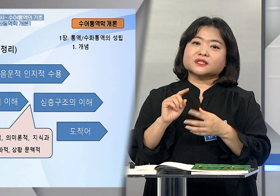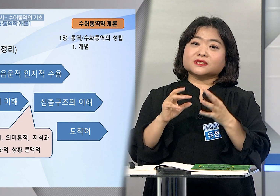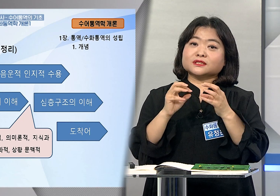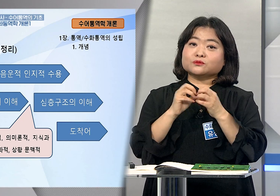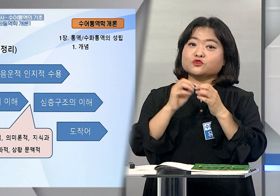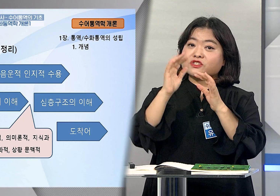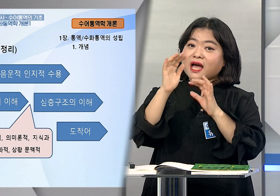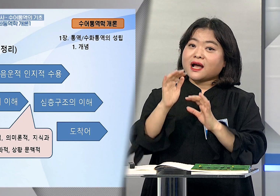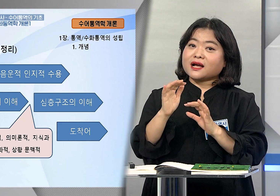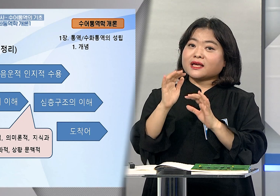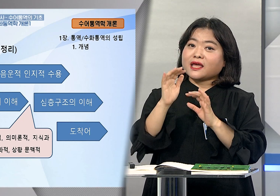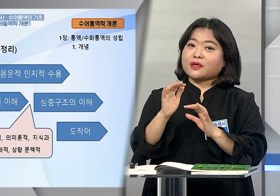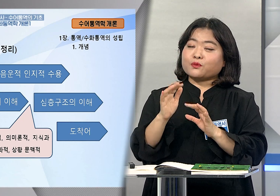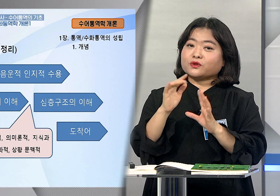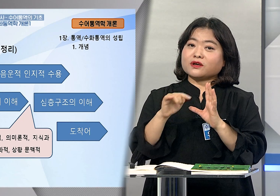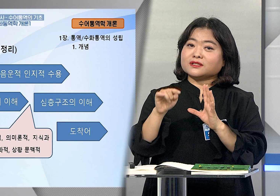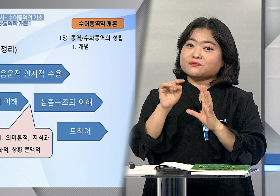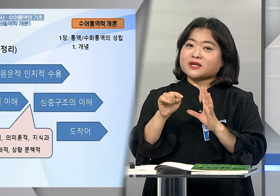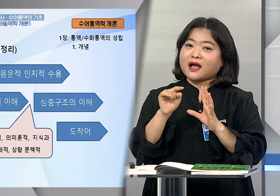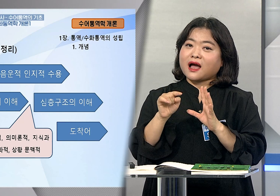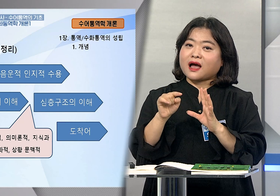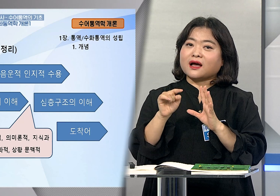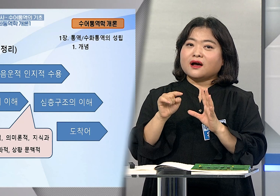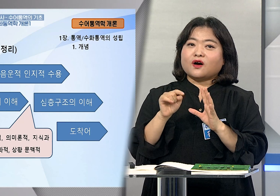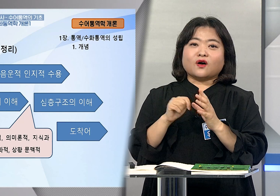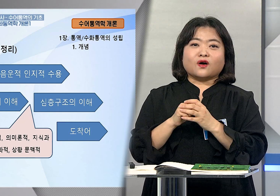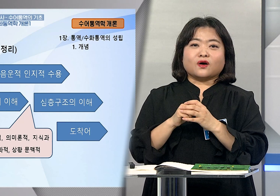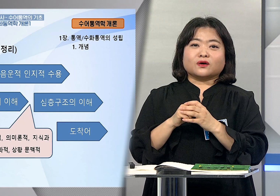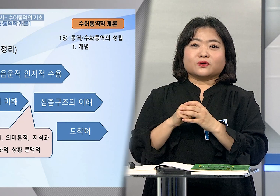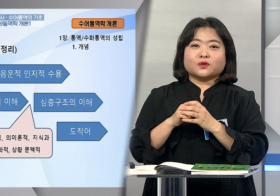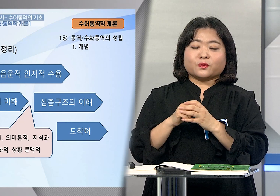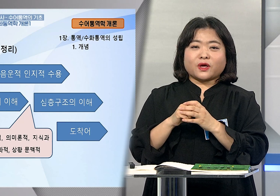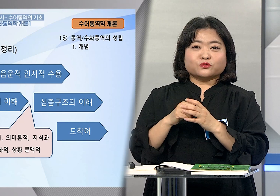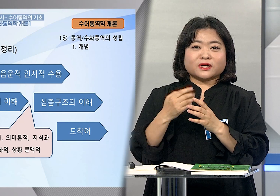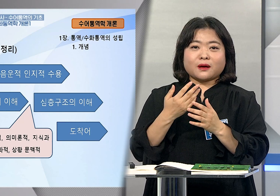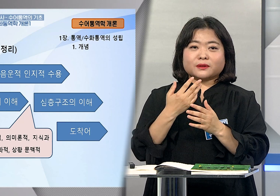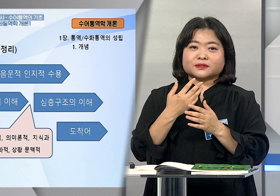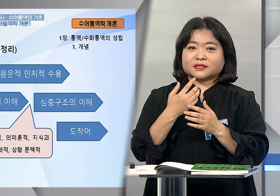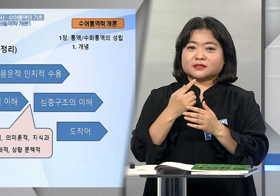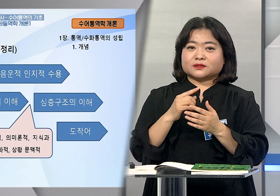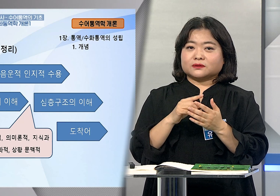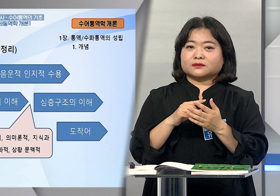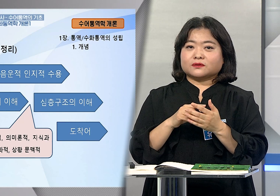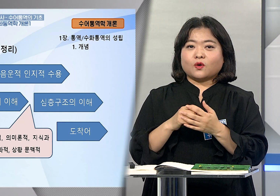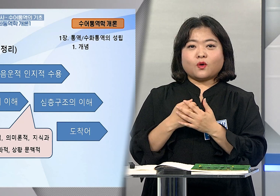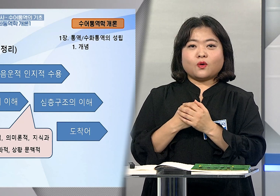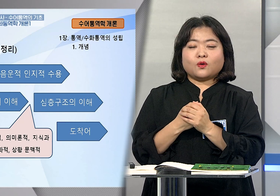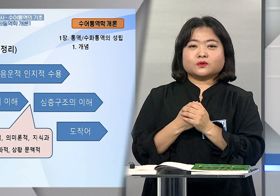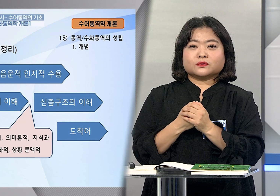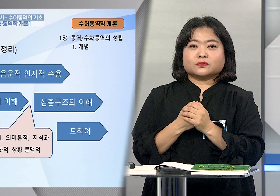또 그 문장에 내포되어 있는 의미가 왜 우리가